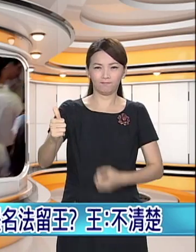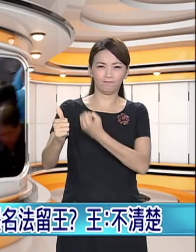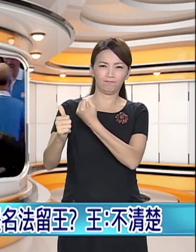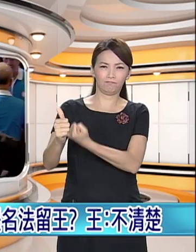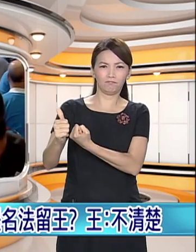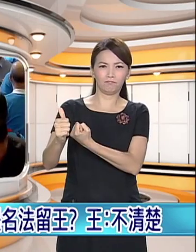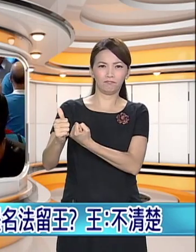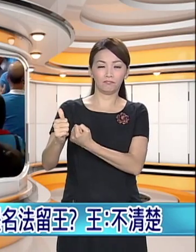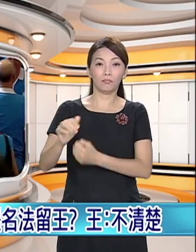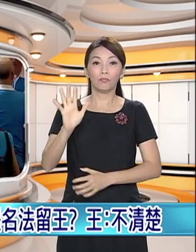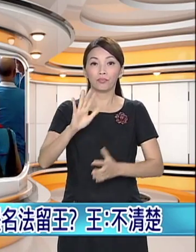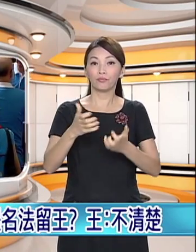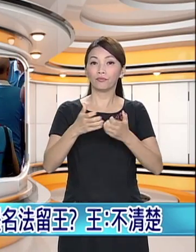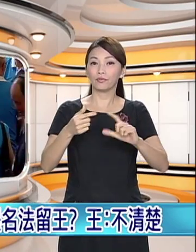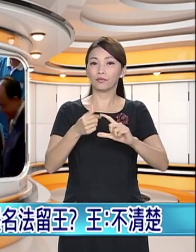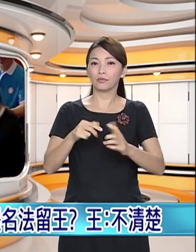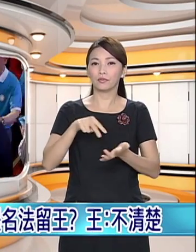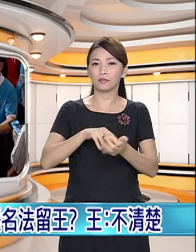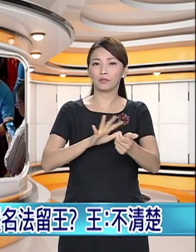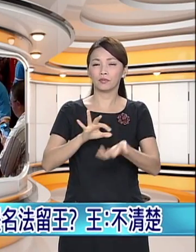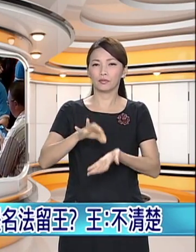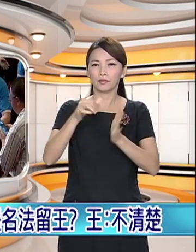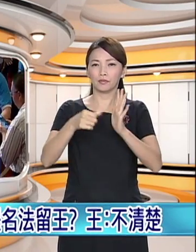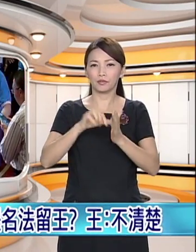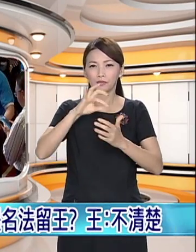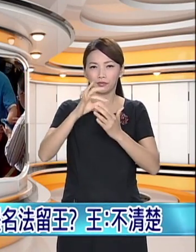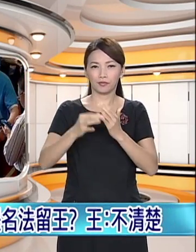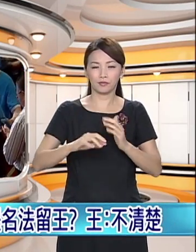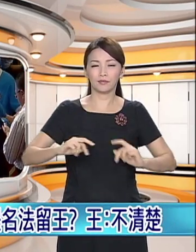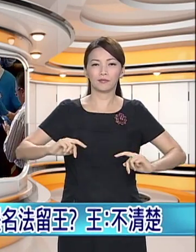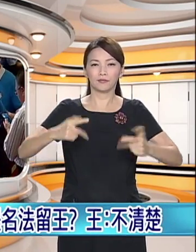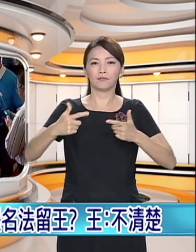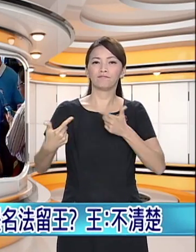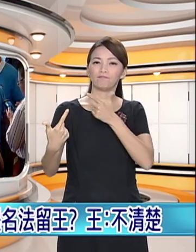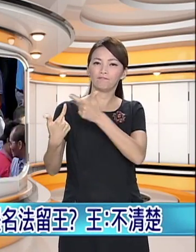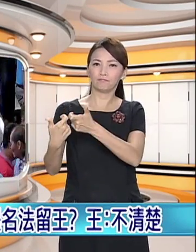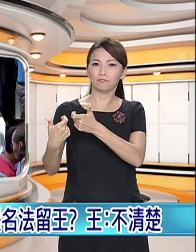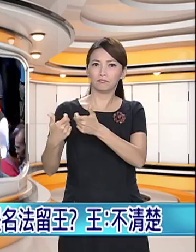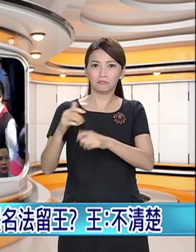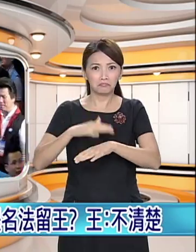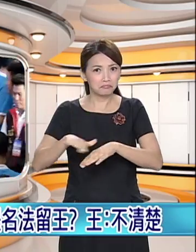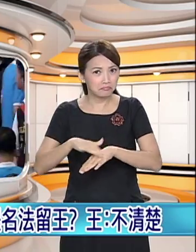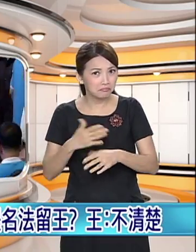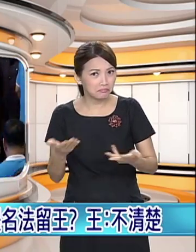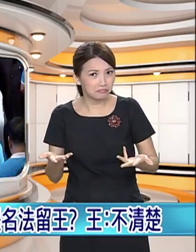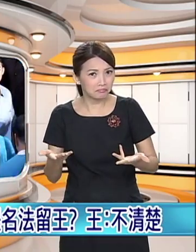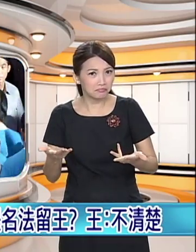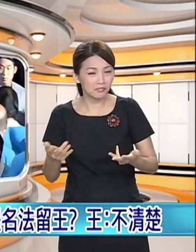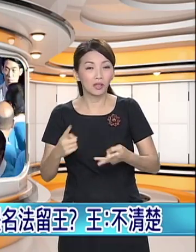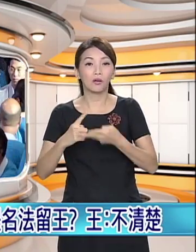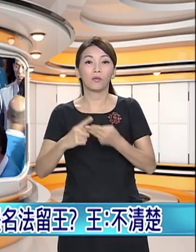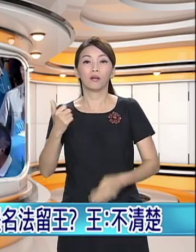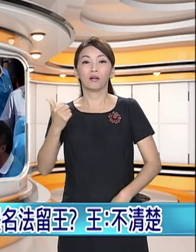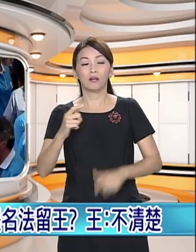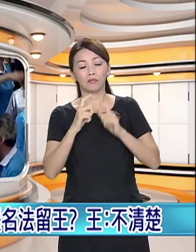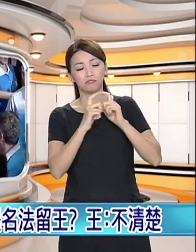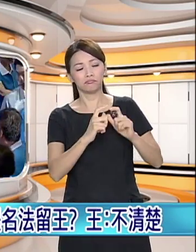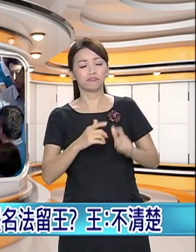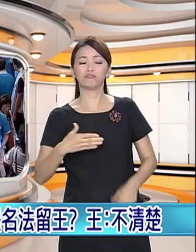改不分区立委提名办法，王金平也说不清楚，希望媒体不要再问他这